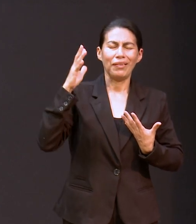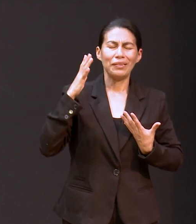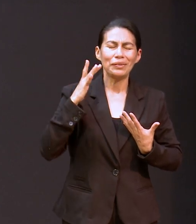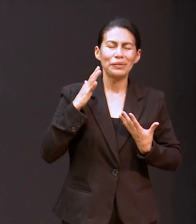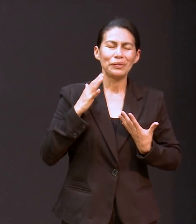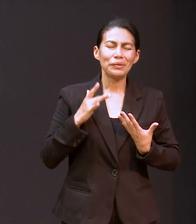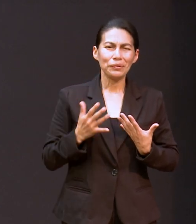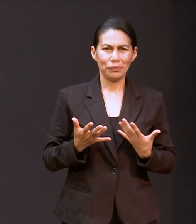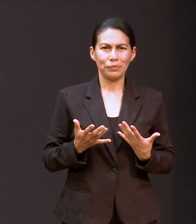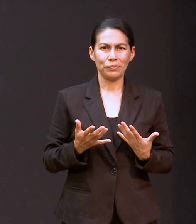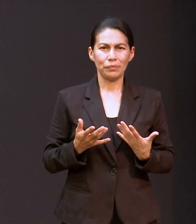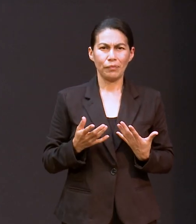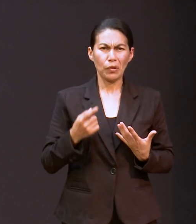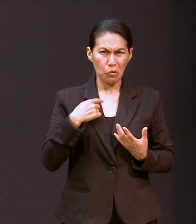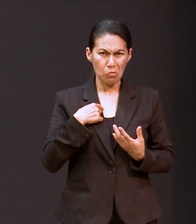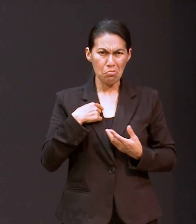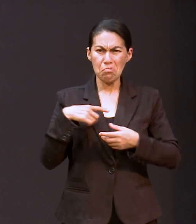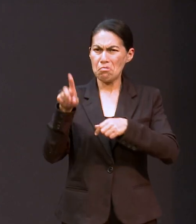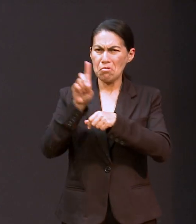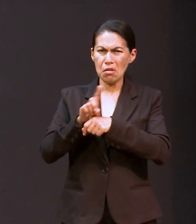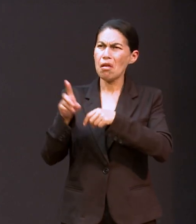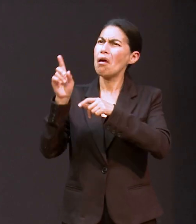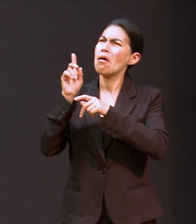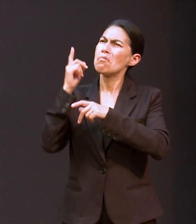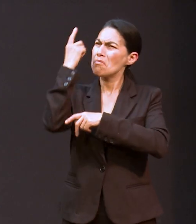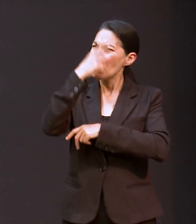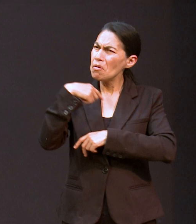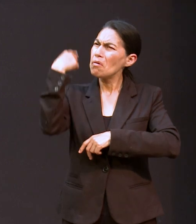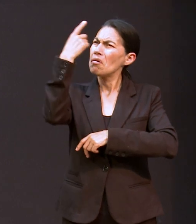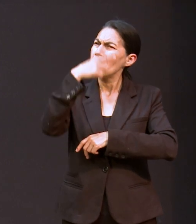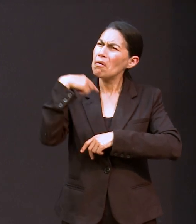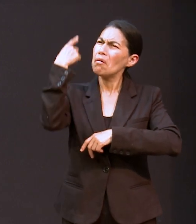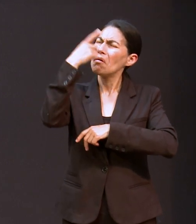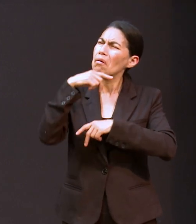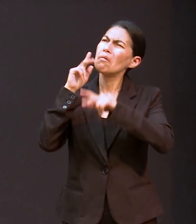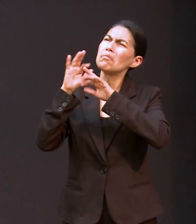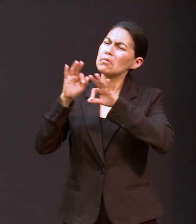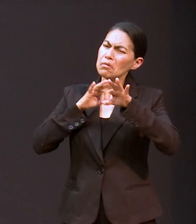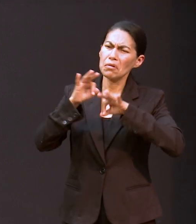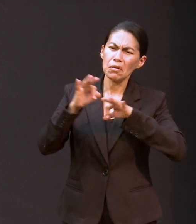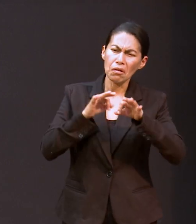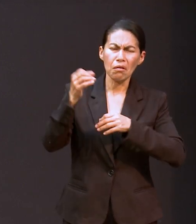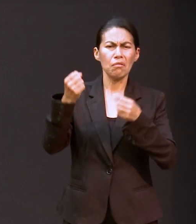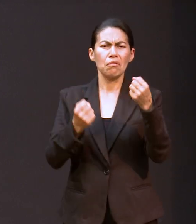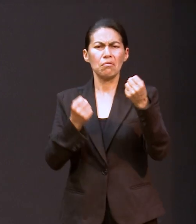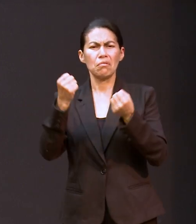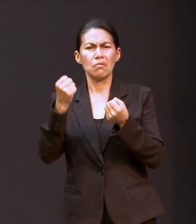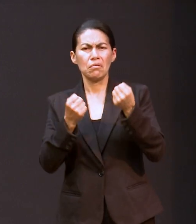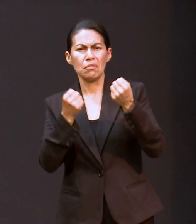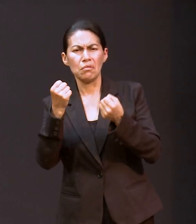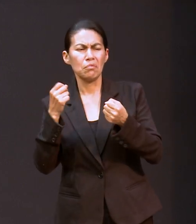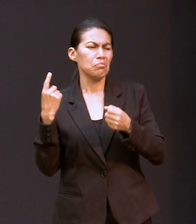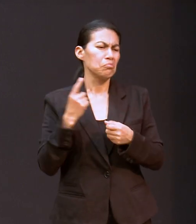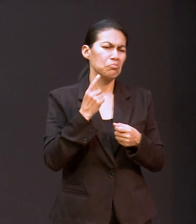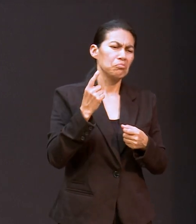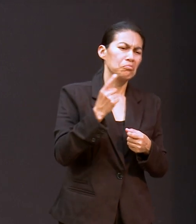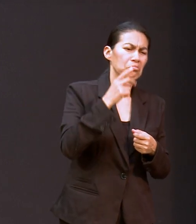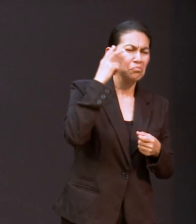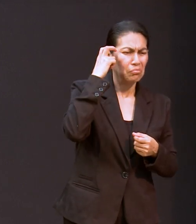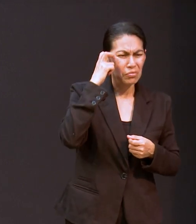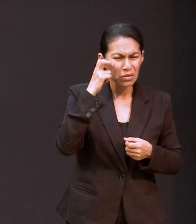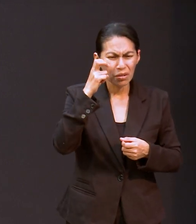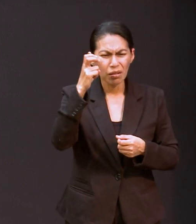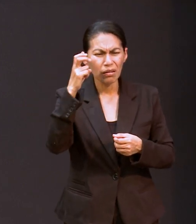puede pasar todo el día en Comunión con Dios mientras estás en el trabajo manejando